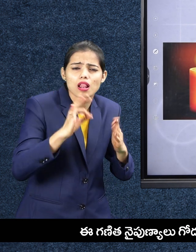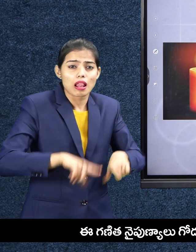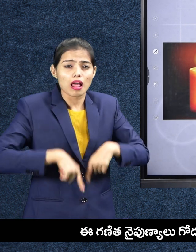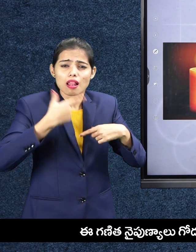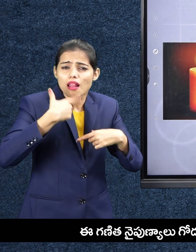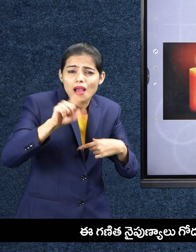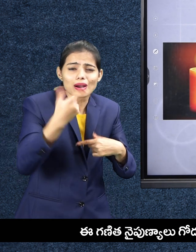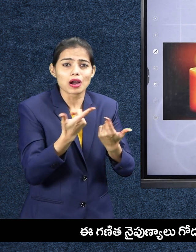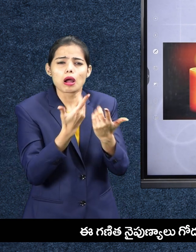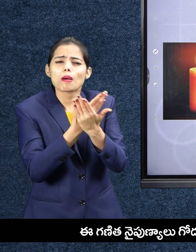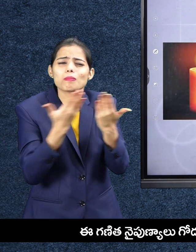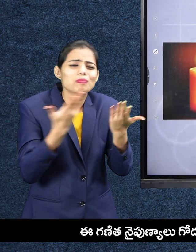లేదా